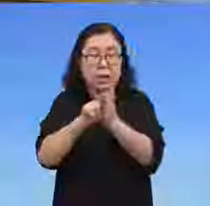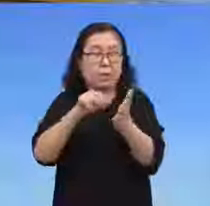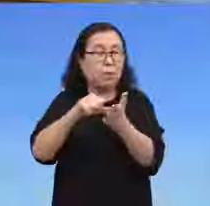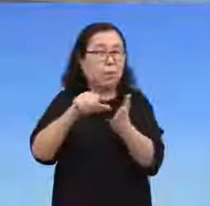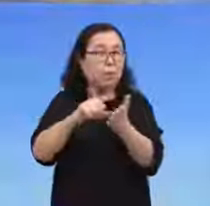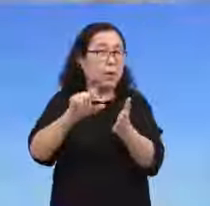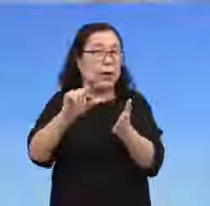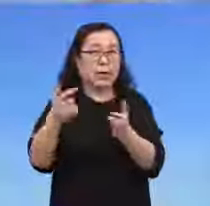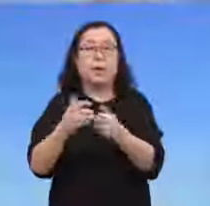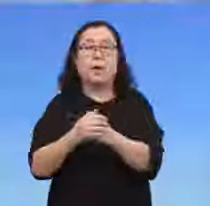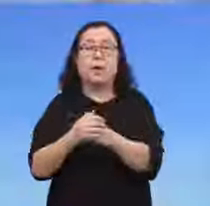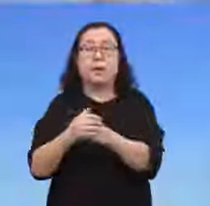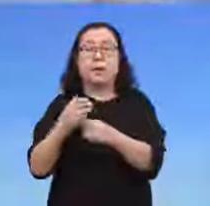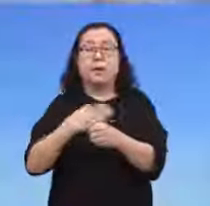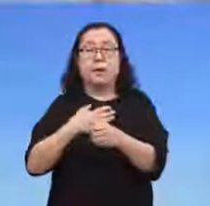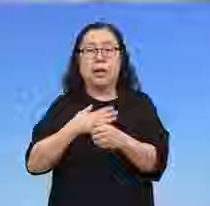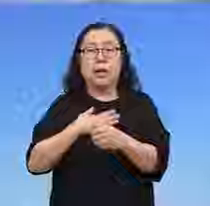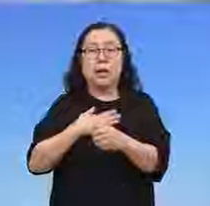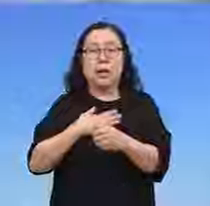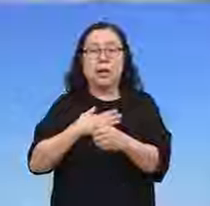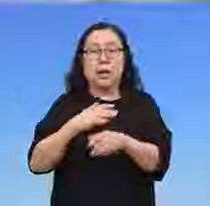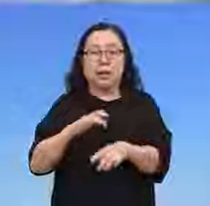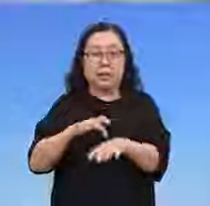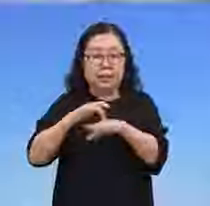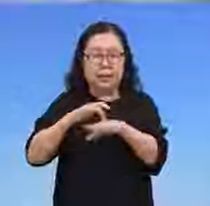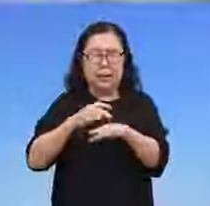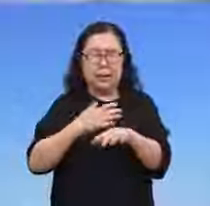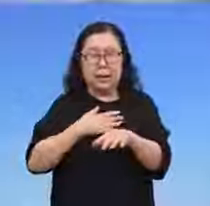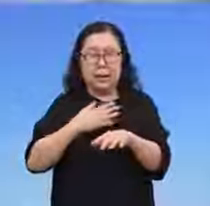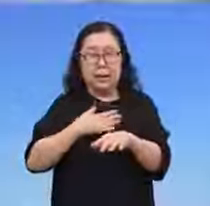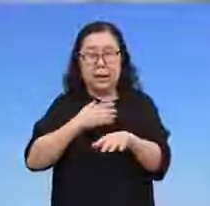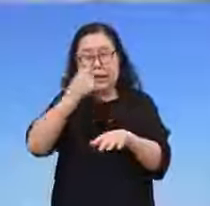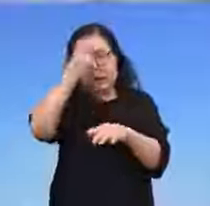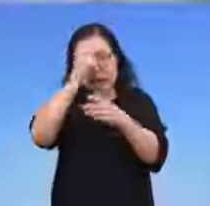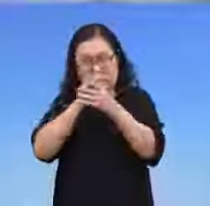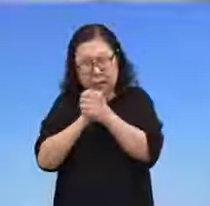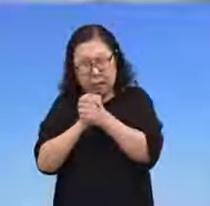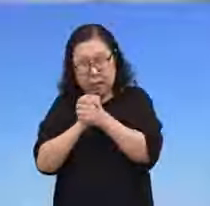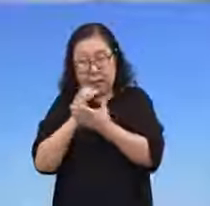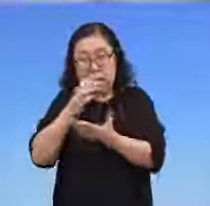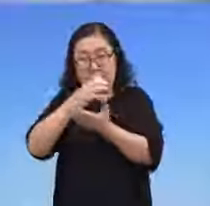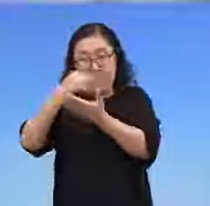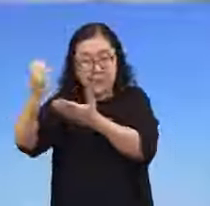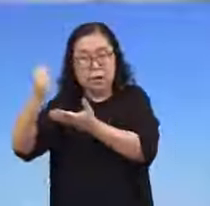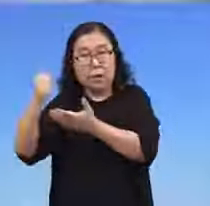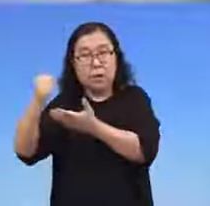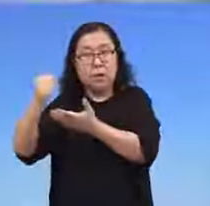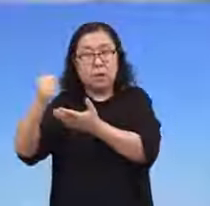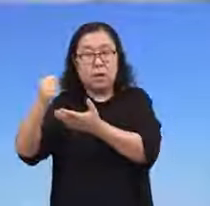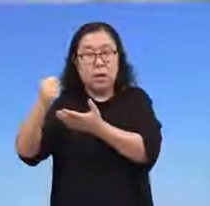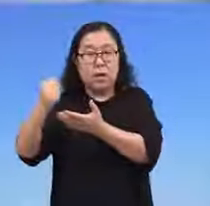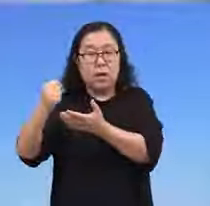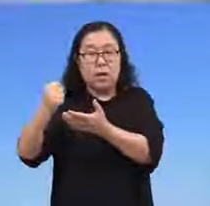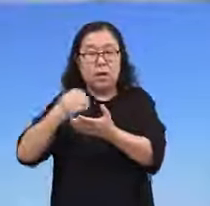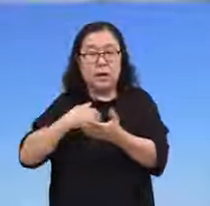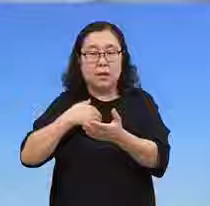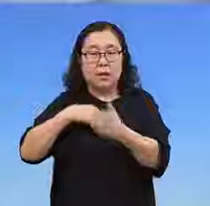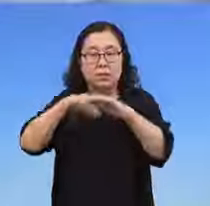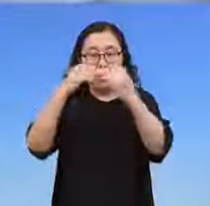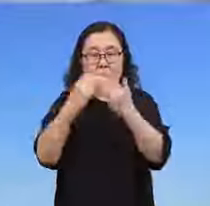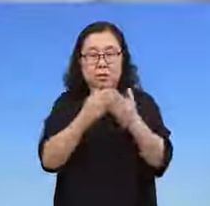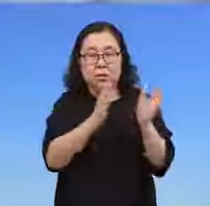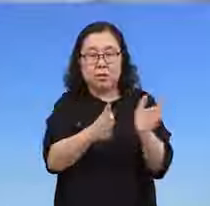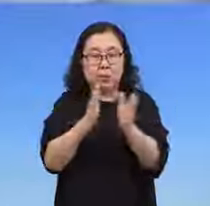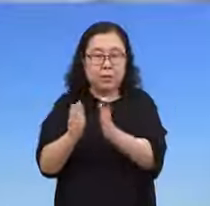기도. 근데 이 기도가 뺏겼는데 다 갖추고 있다. 와이파이 안 터지는 곳에 외국에 그 핸드폰